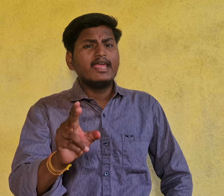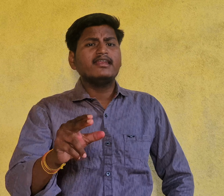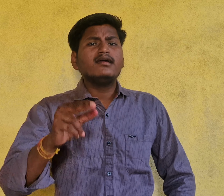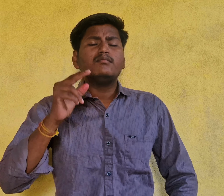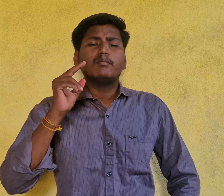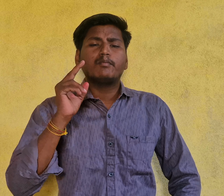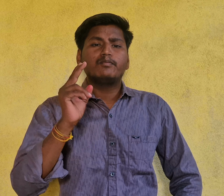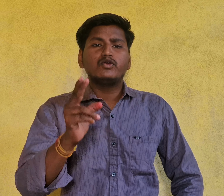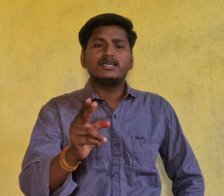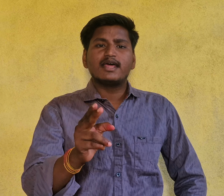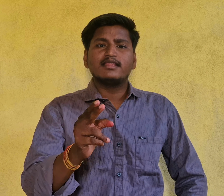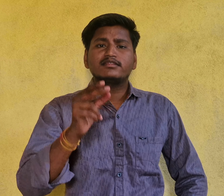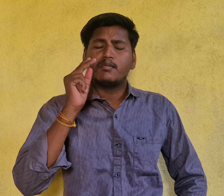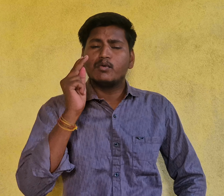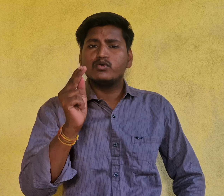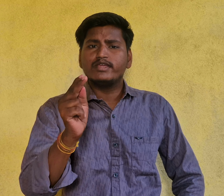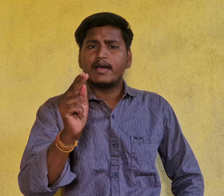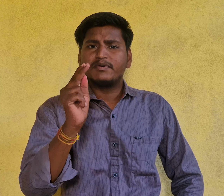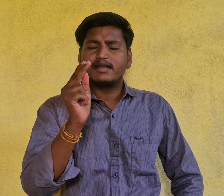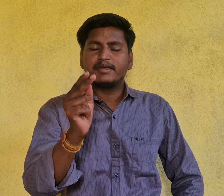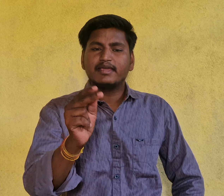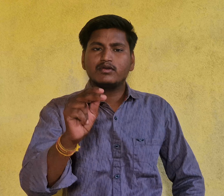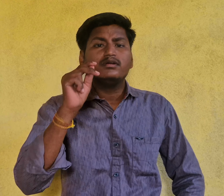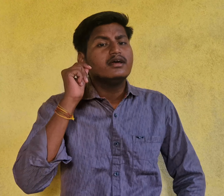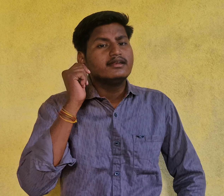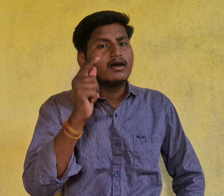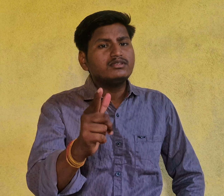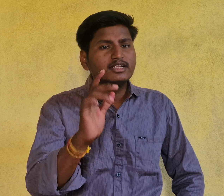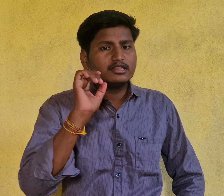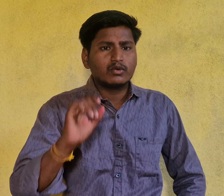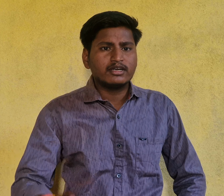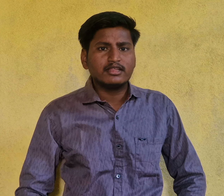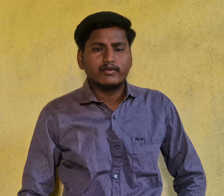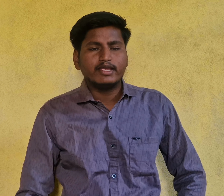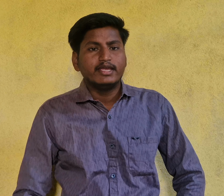ಏನ ಫ್ಯೂಚರ್ ಆದಂಥ 3 ಆ್ಯಪ್ಗಳ ಬಗ್ಗೆಯನ್ನು ನಾವು ತಿಳಿದುಕೊಂಡಿದ್ದೇವೆ. ಇವತ್ತಿನ ವಿಡಿಯೋದಲ್ಲಿ ಬಹಳಷ್ಟು ಫೇಮಸ್